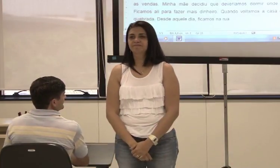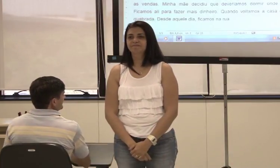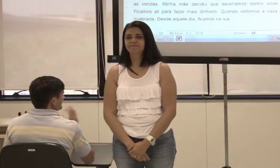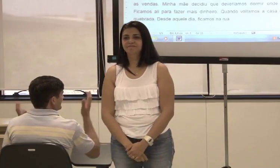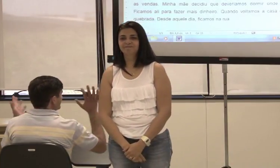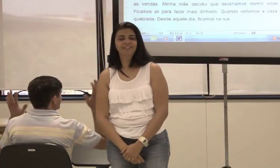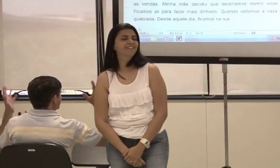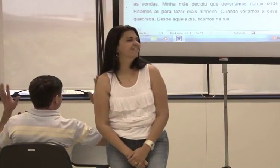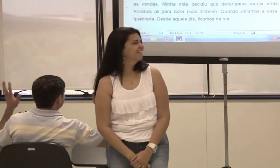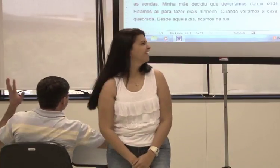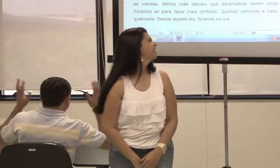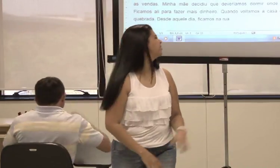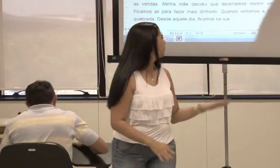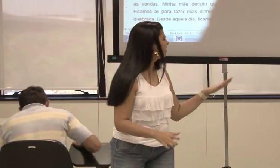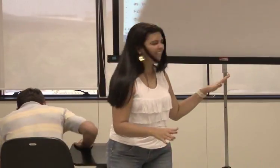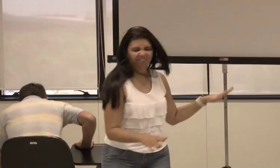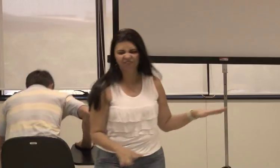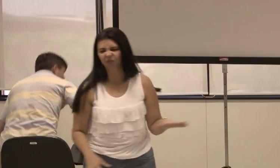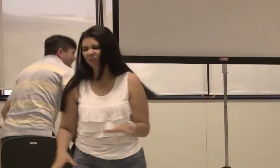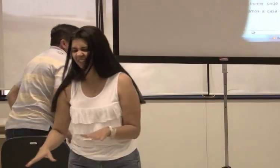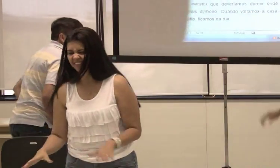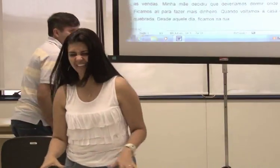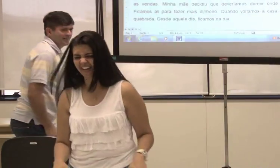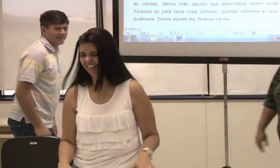Ok. Me enrolei.